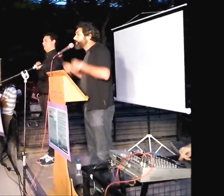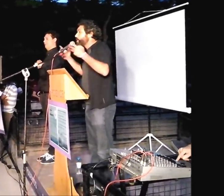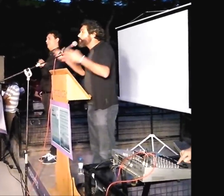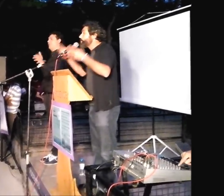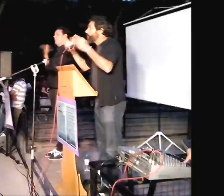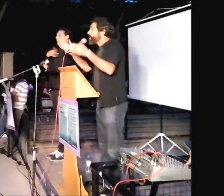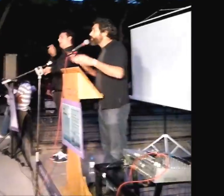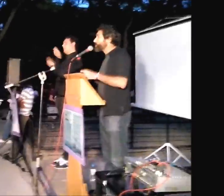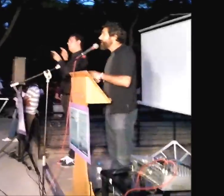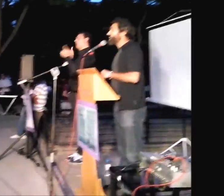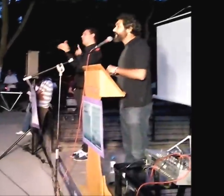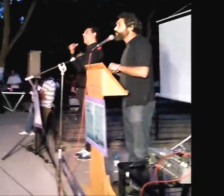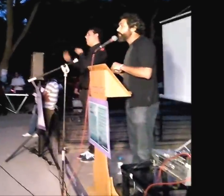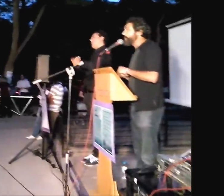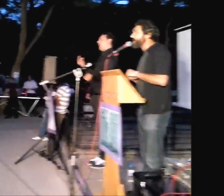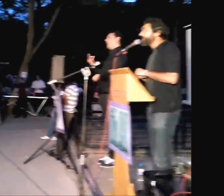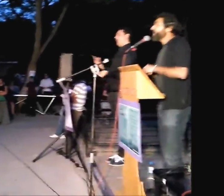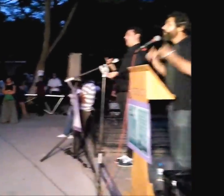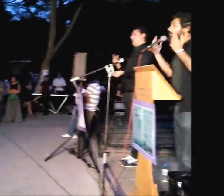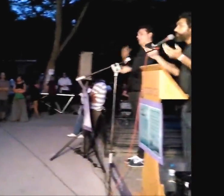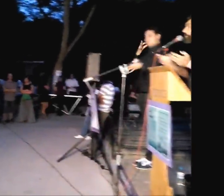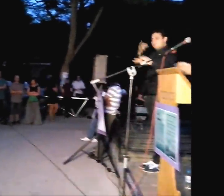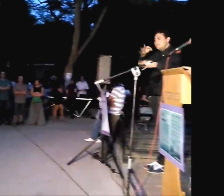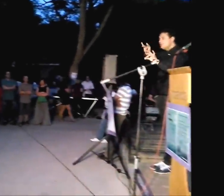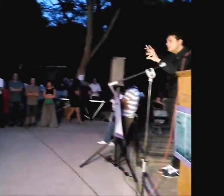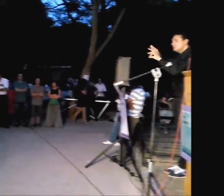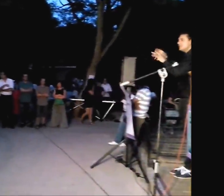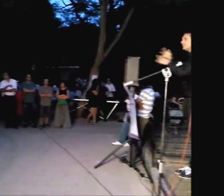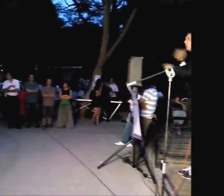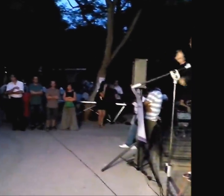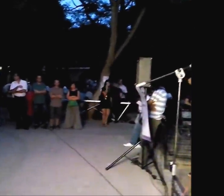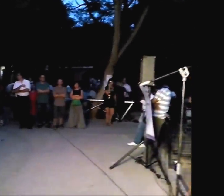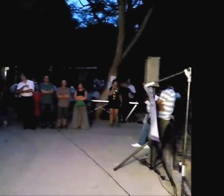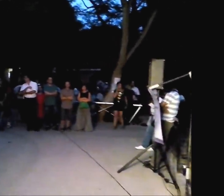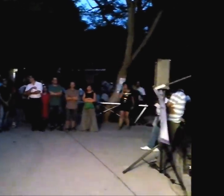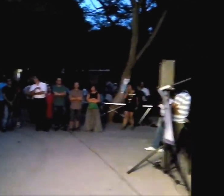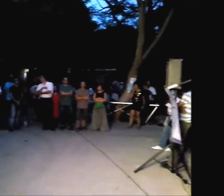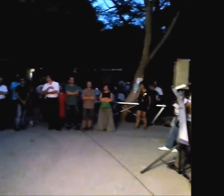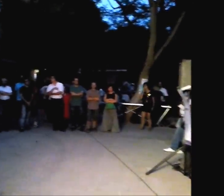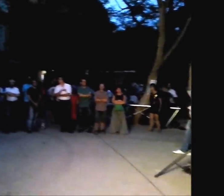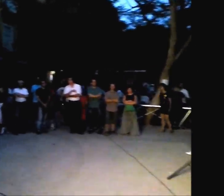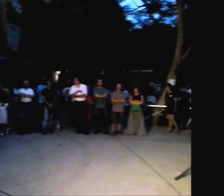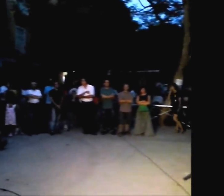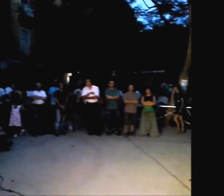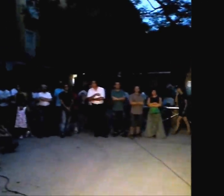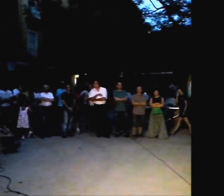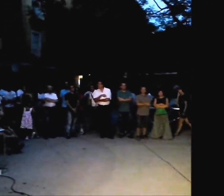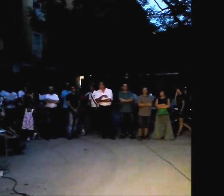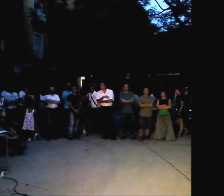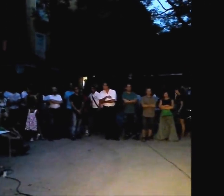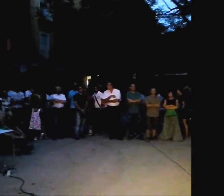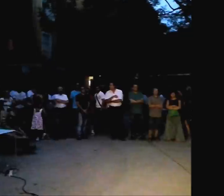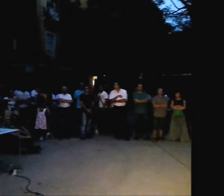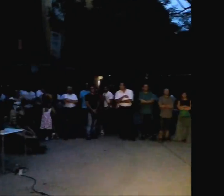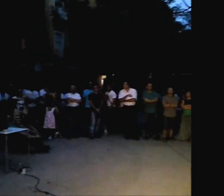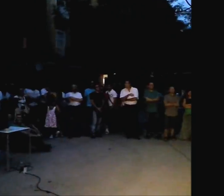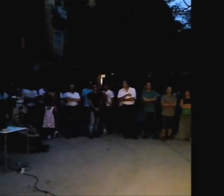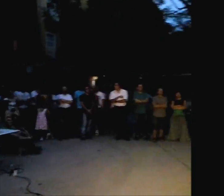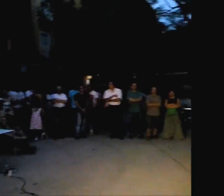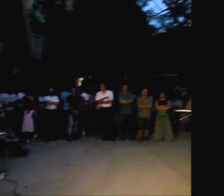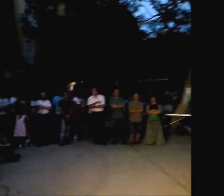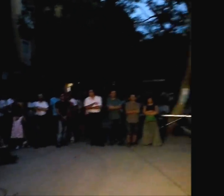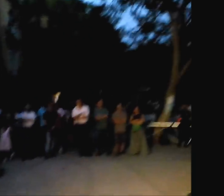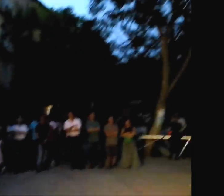preguntas sobre cómo podemos resolver los problemas colectivos. Pues ese concepto